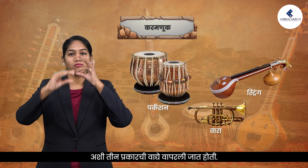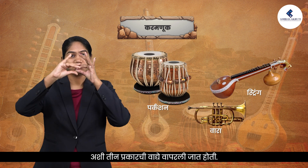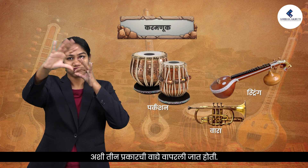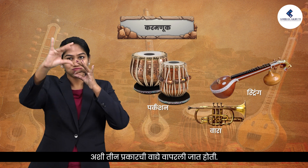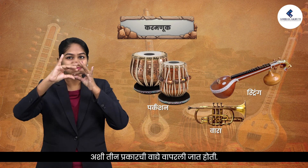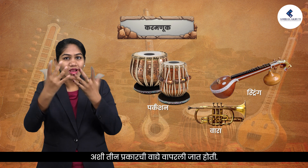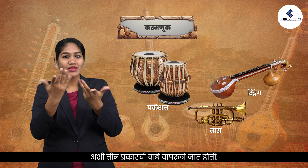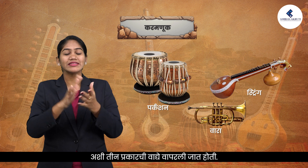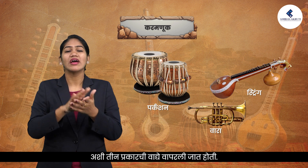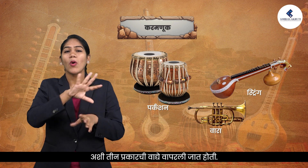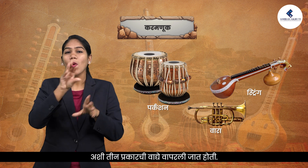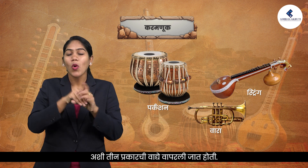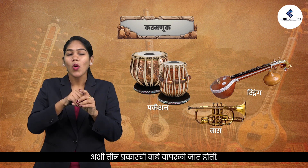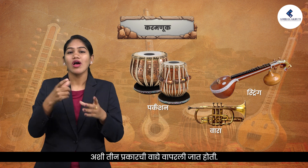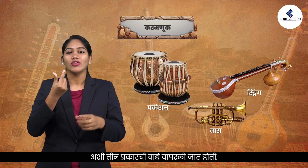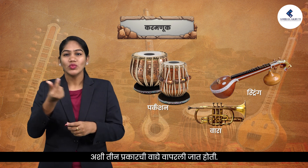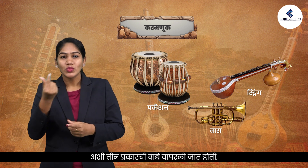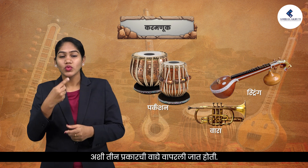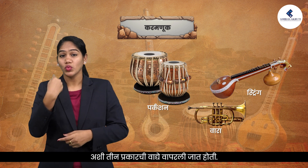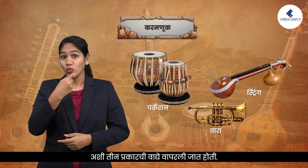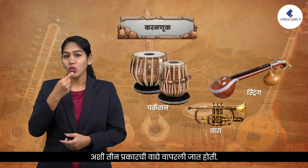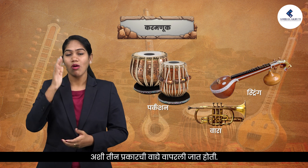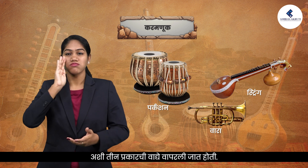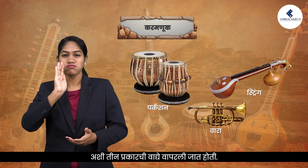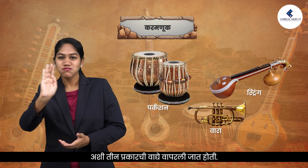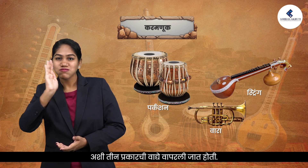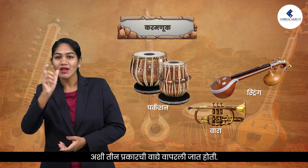अशी 3 प्रकारची वाद्ये वापरली जात होती.